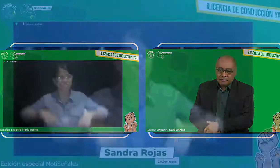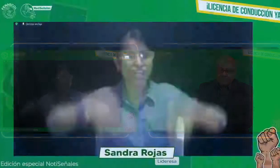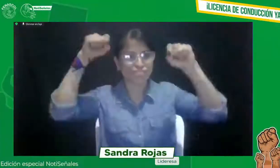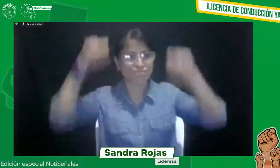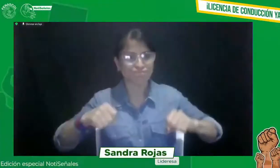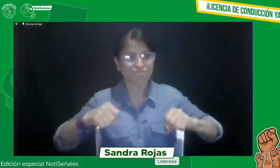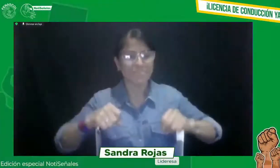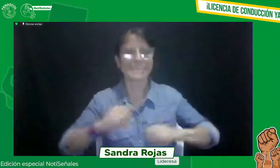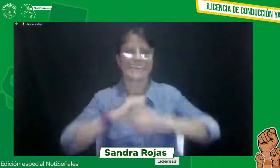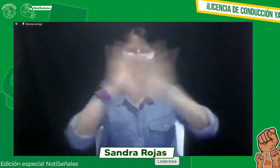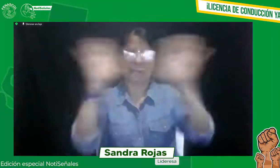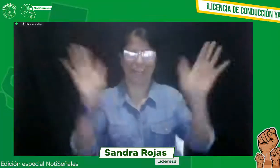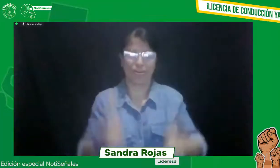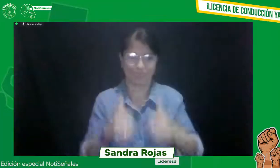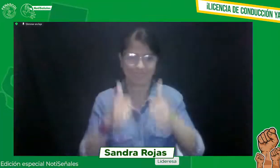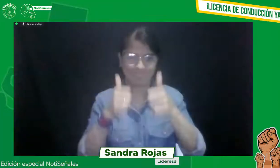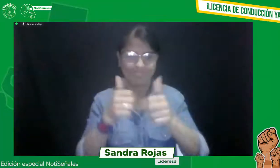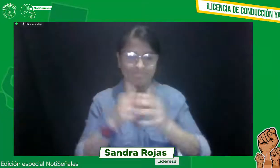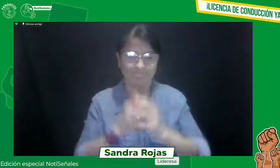que la mayoría está